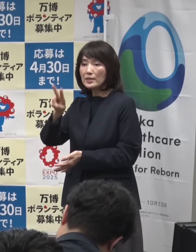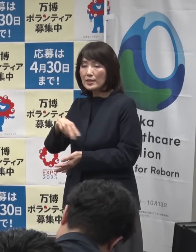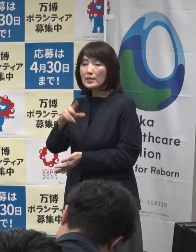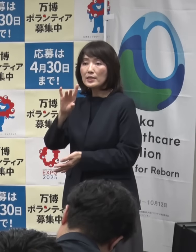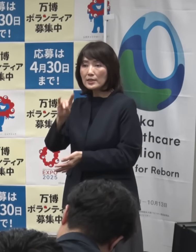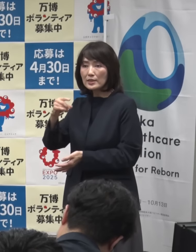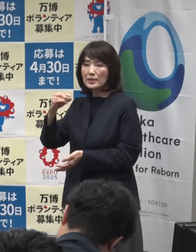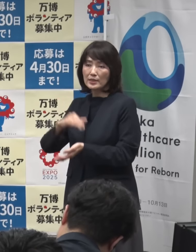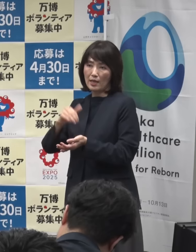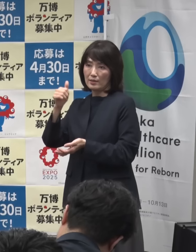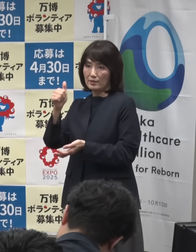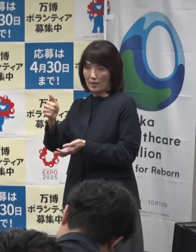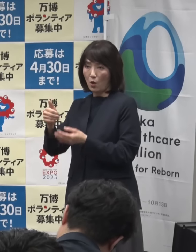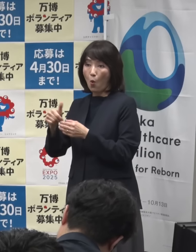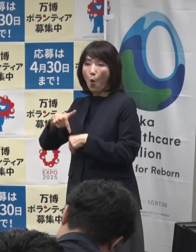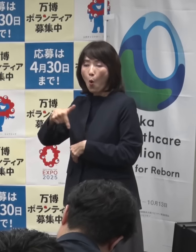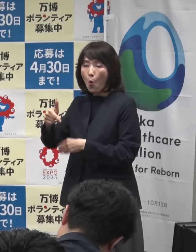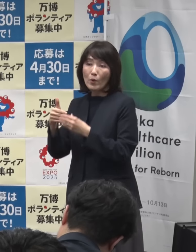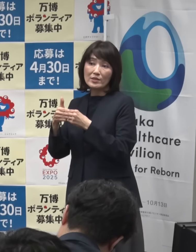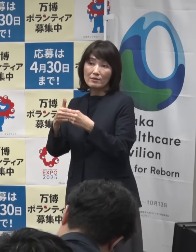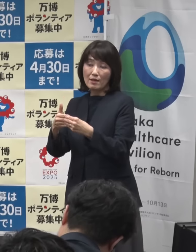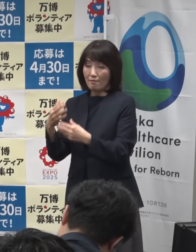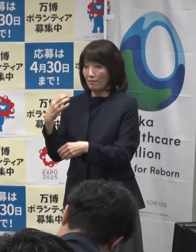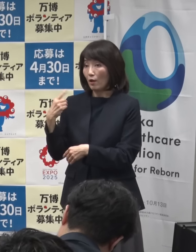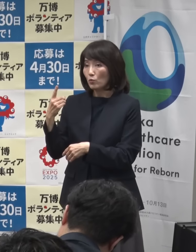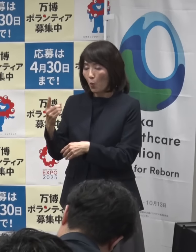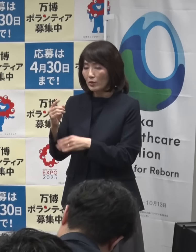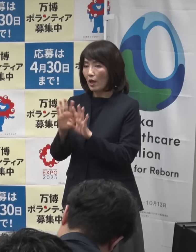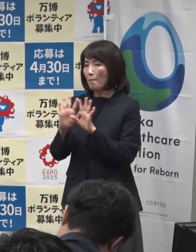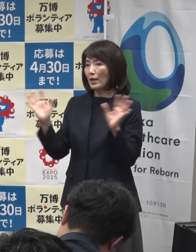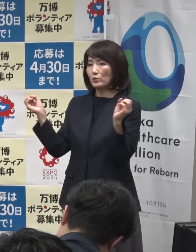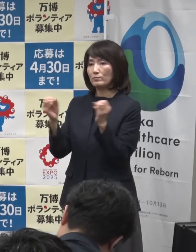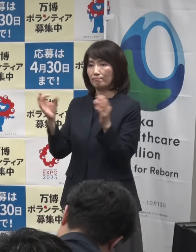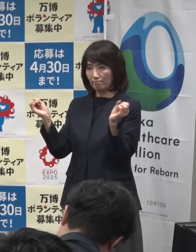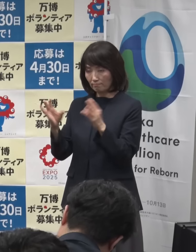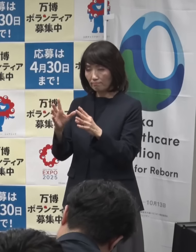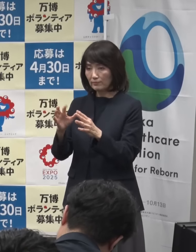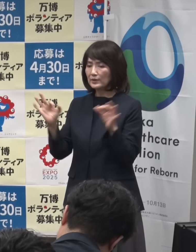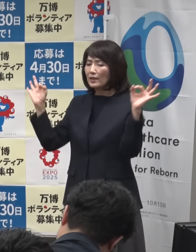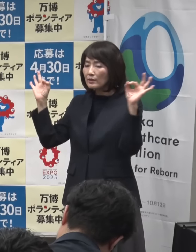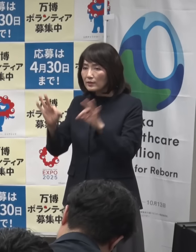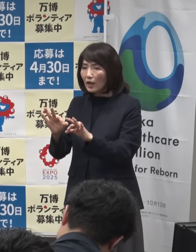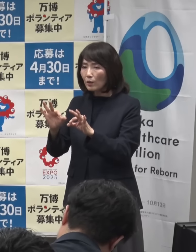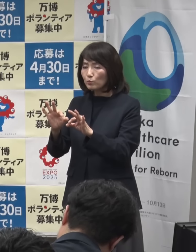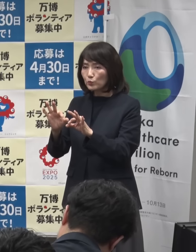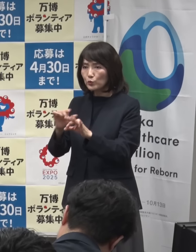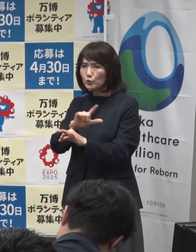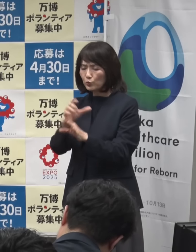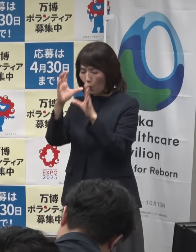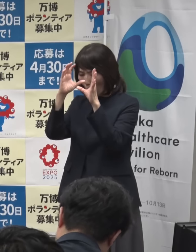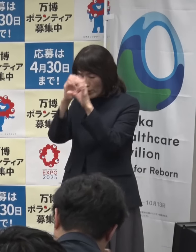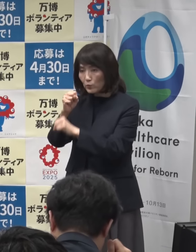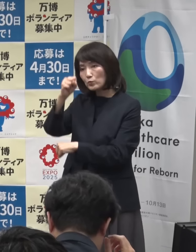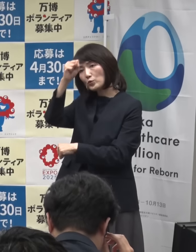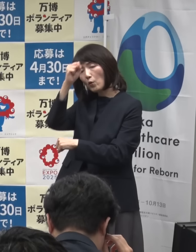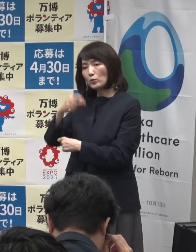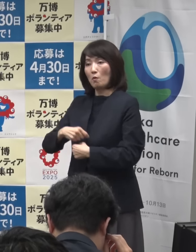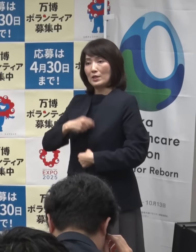ーターといたしまして、パネルディスカッションを等を通じてですね、ギャンブル等依存のことの正しい知識